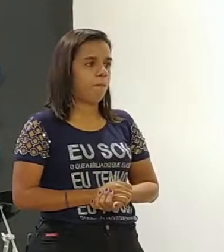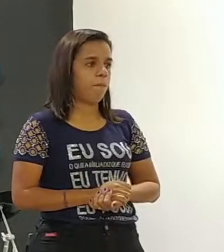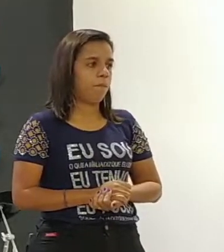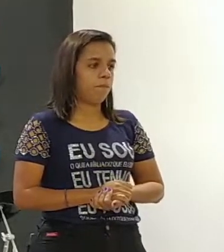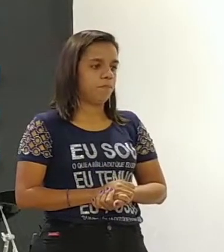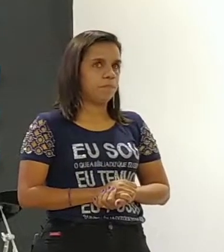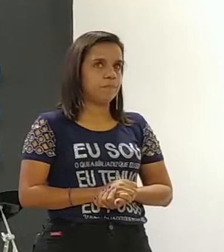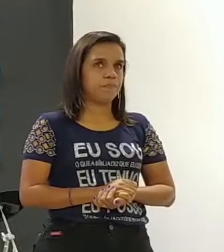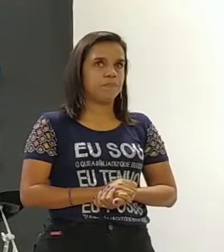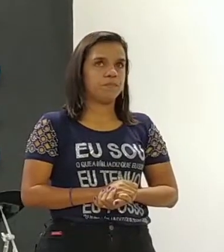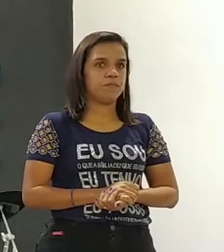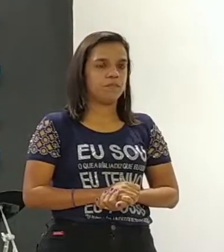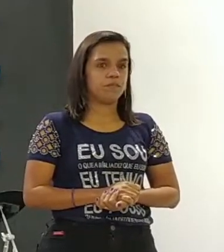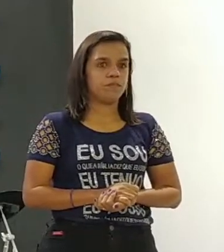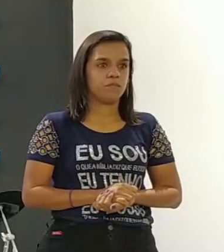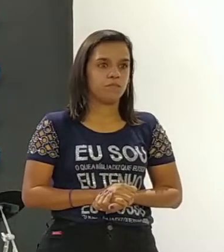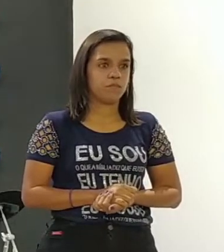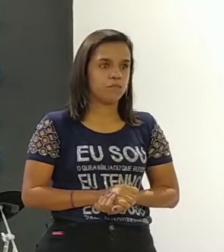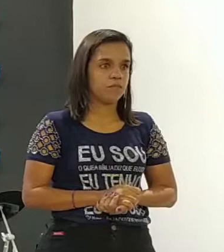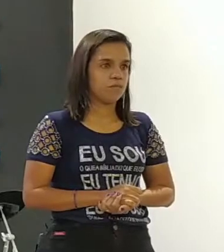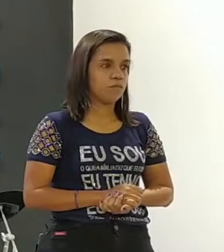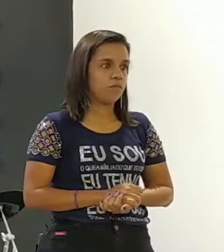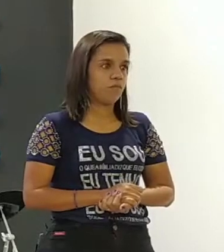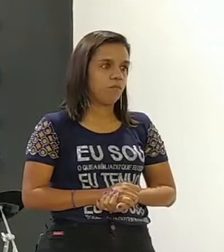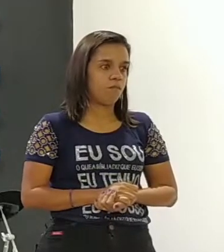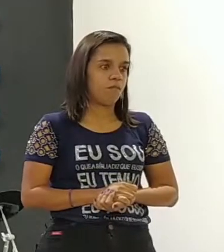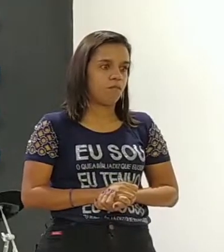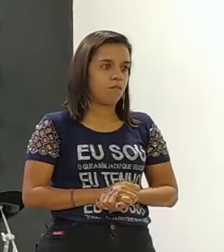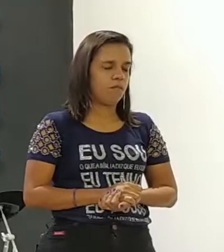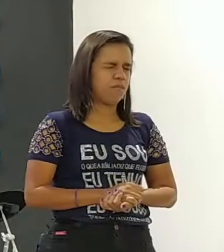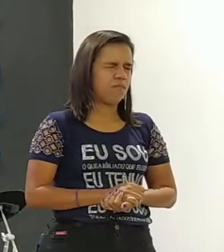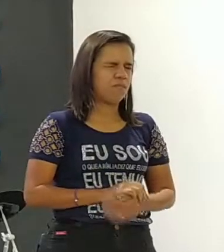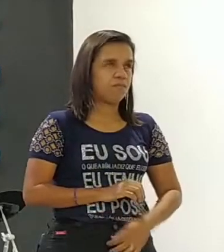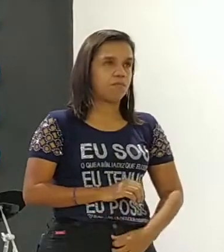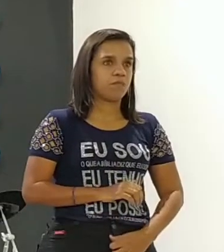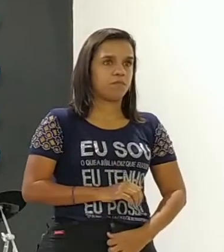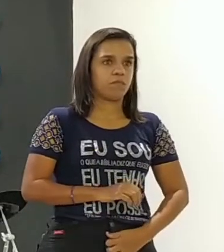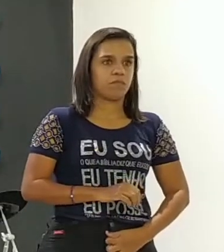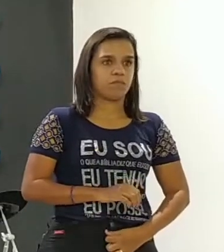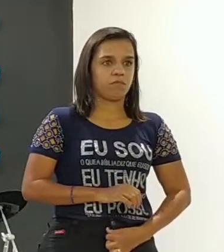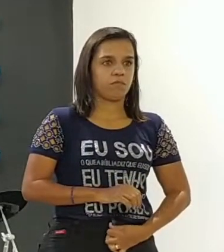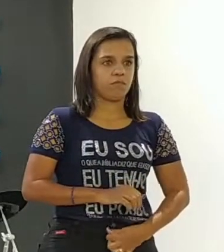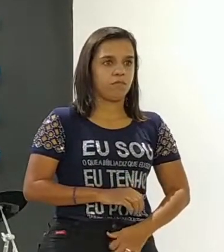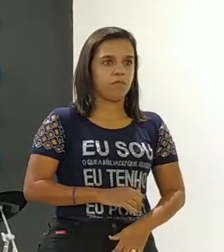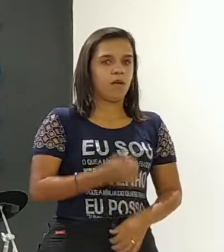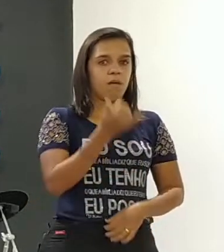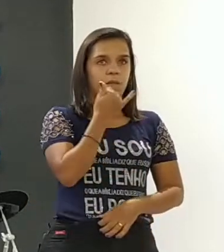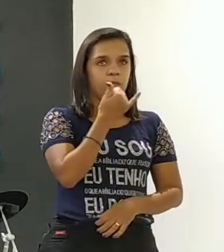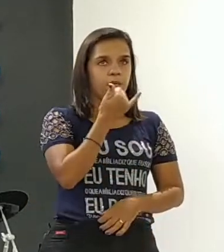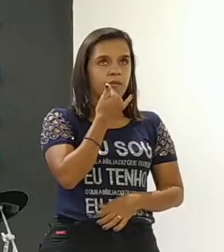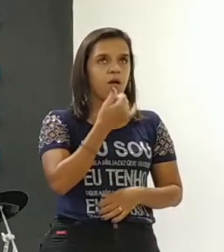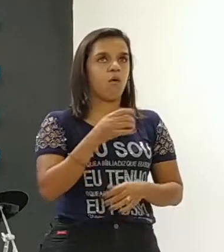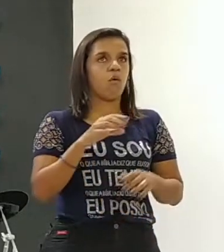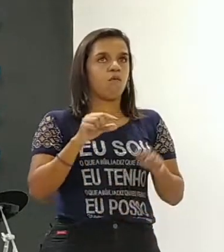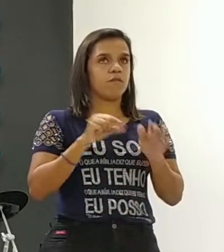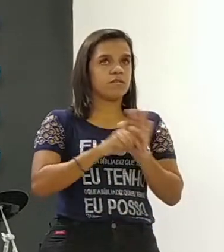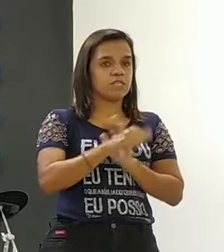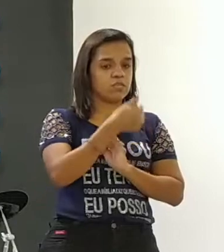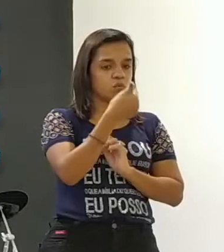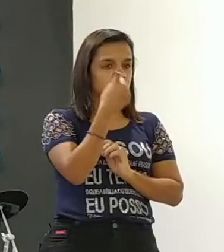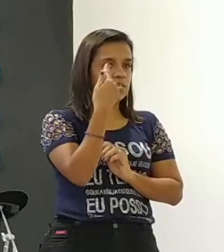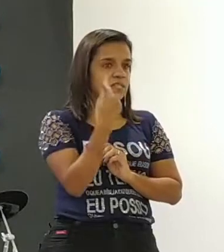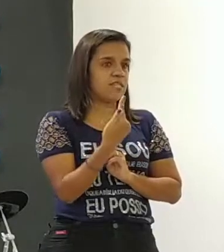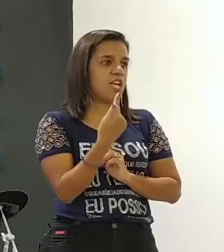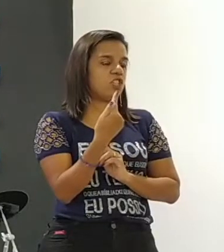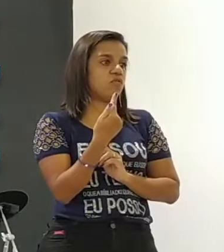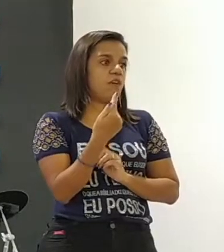Eu não vou ler, mas olha só, a partir do versículo 17, a Bíblia vai